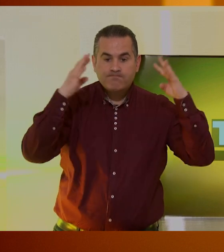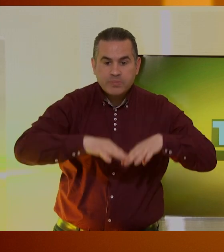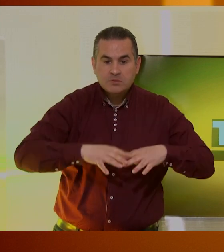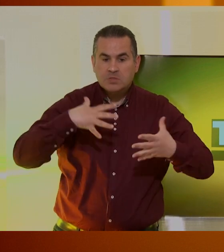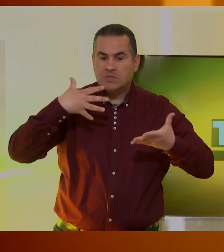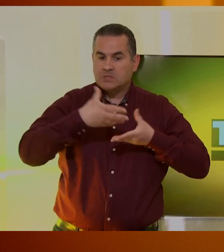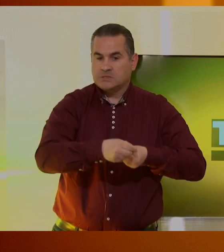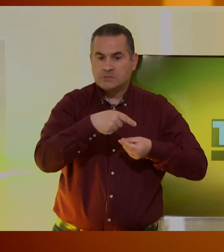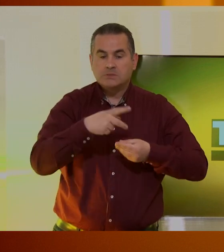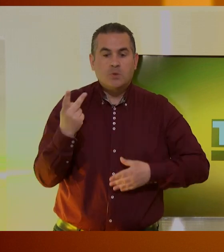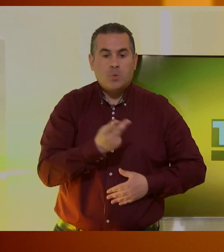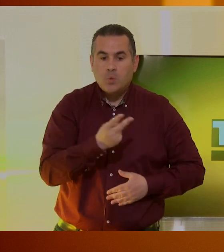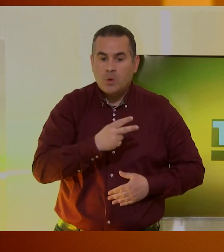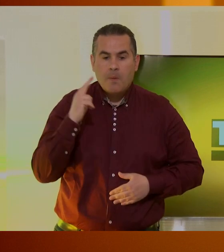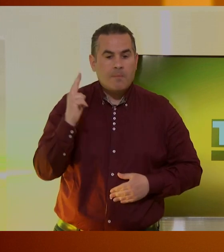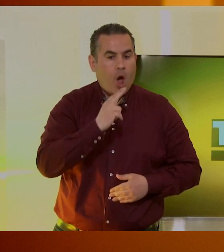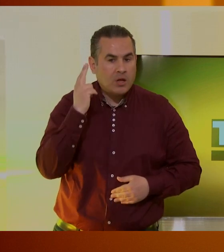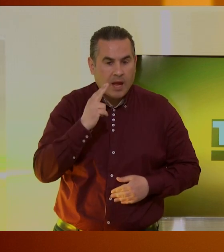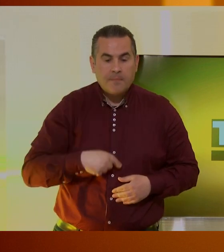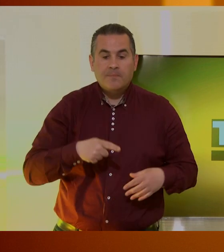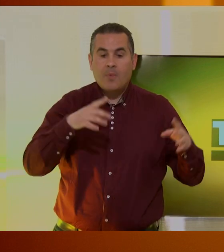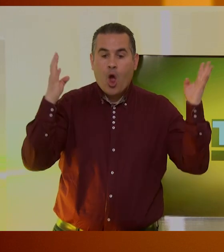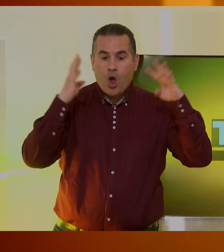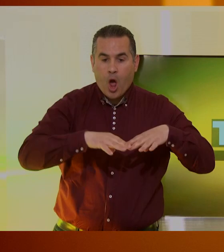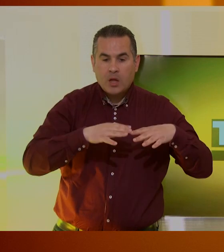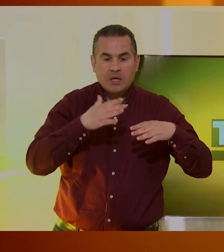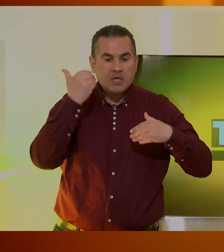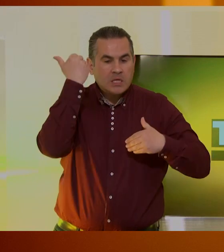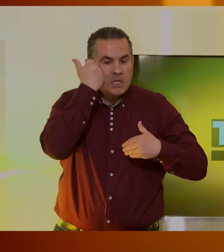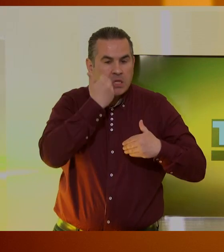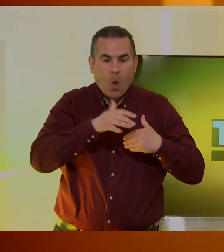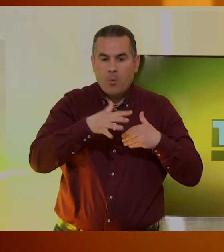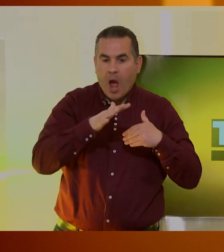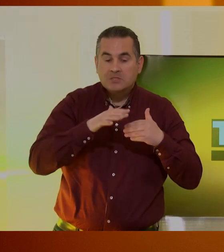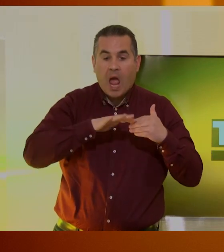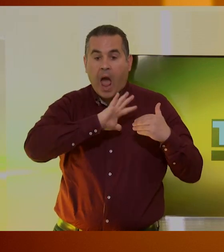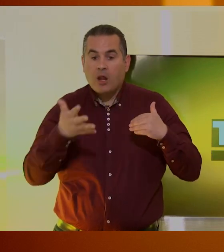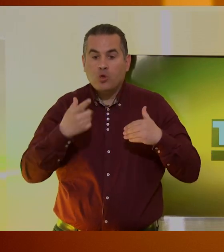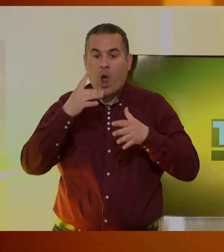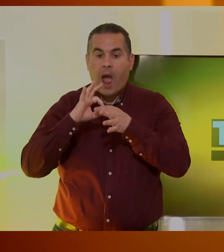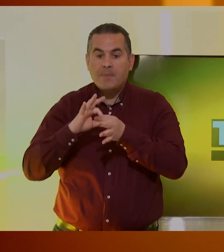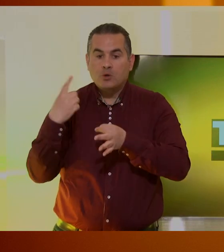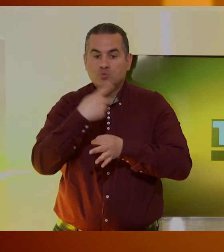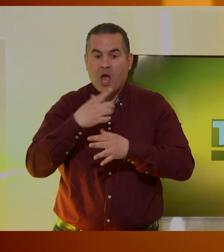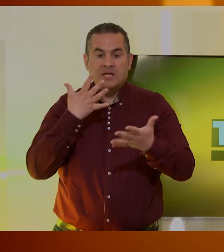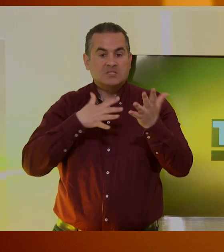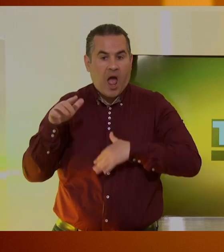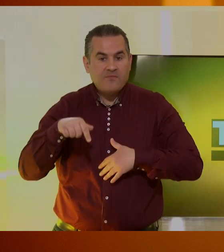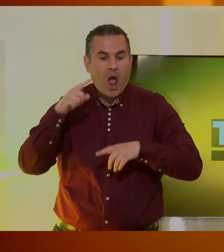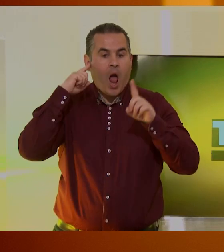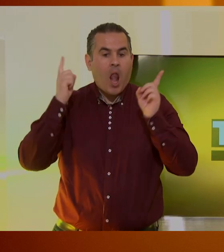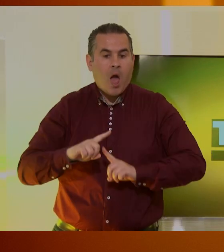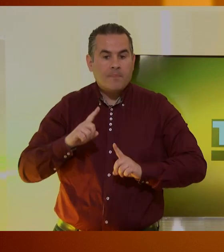soccorso è partita immediatamente dal vicino al comando provinciale dei Vigili del Fuoco sono giunti uomini e mezzi per tentare di salvare la vita ai due